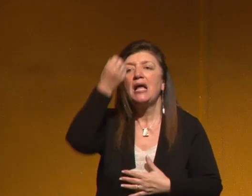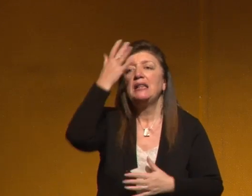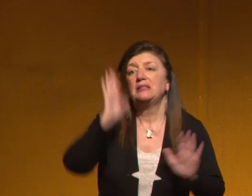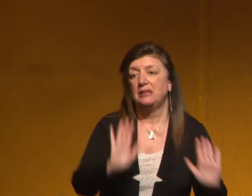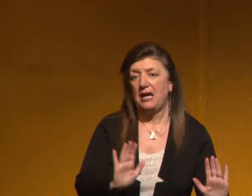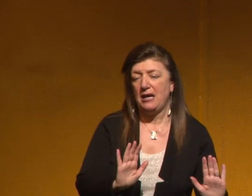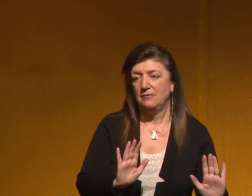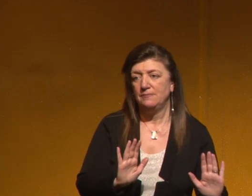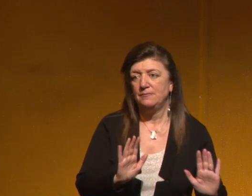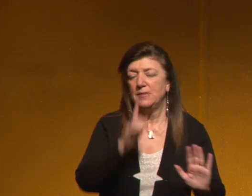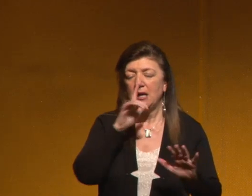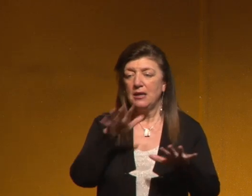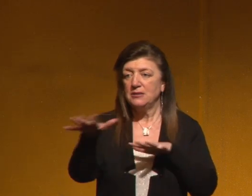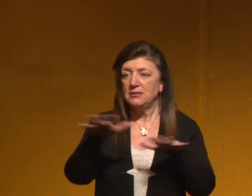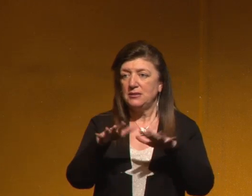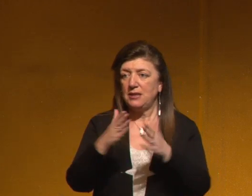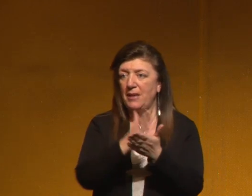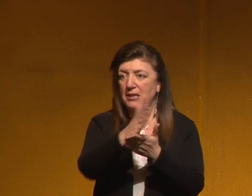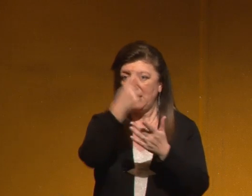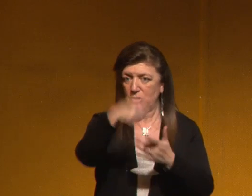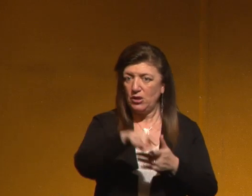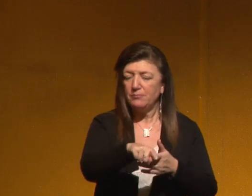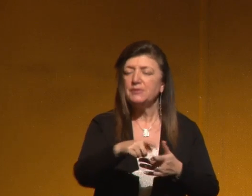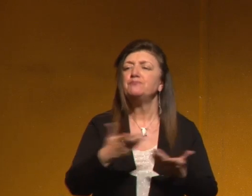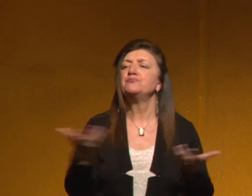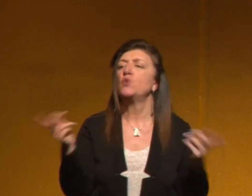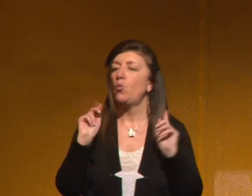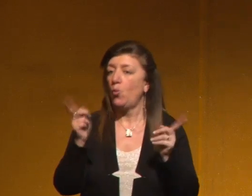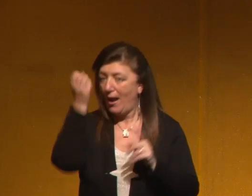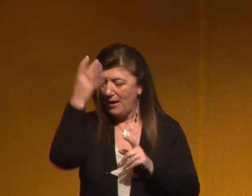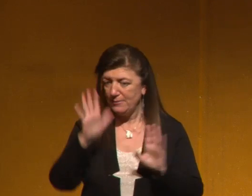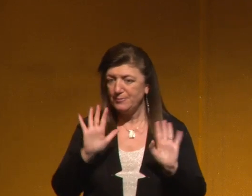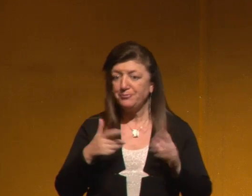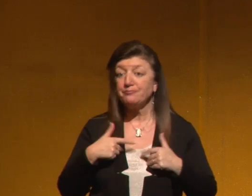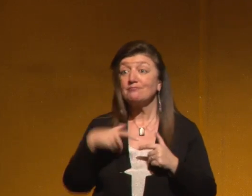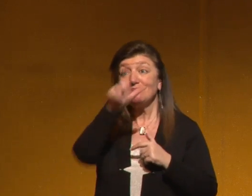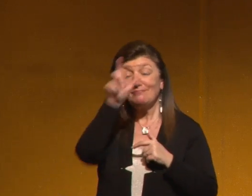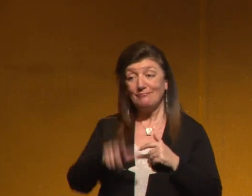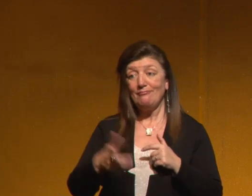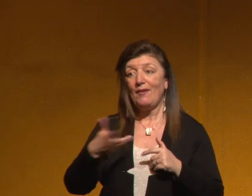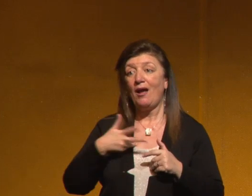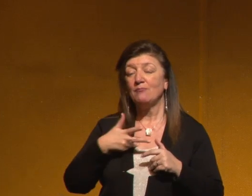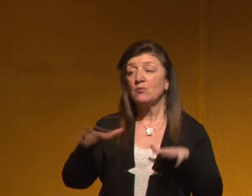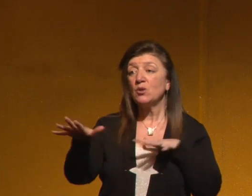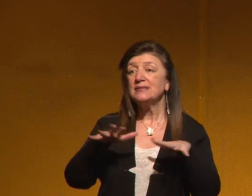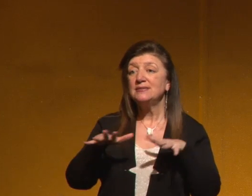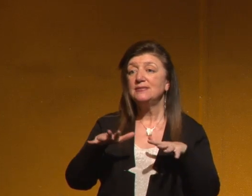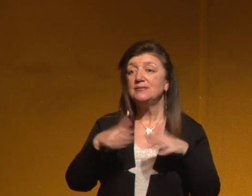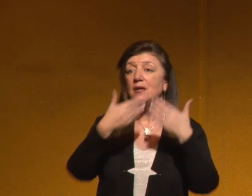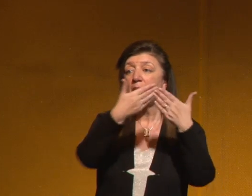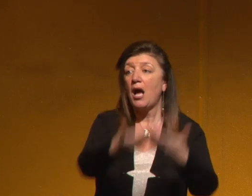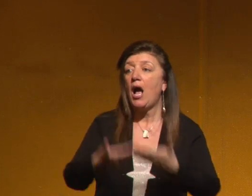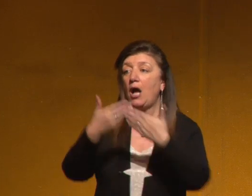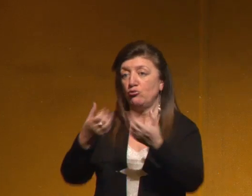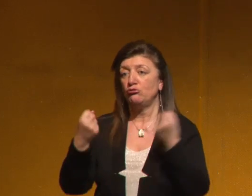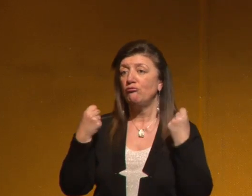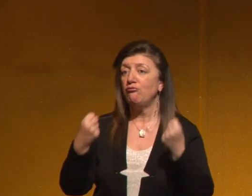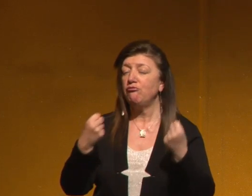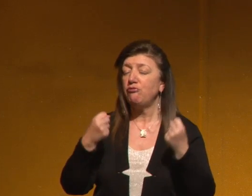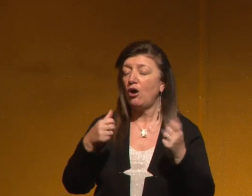come sistema in questa direzione noi abbiamo come paese un sistema di aiuti importanti forti